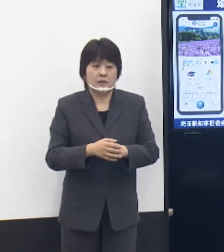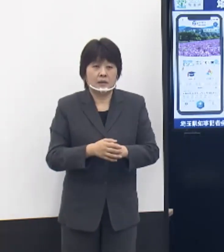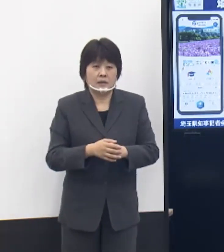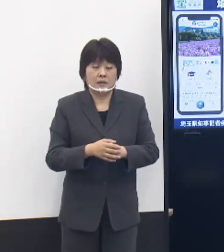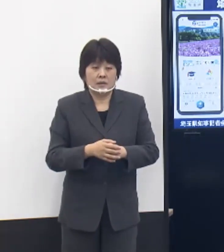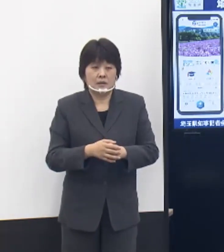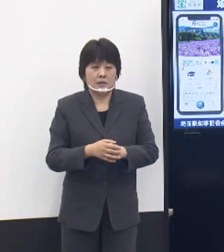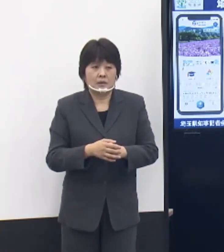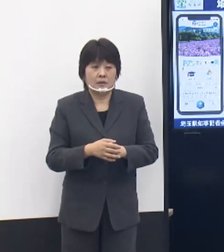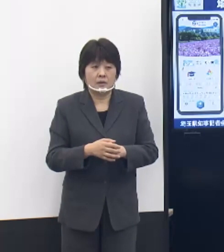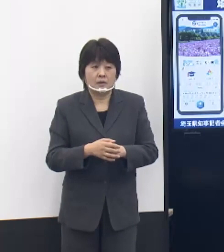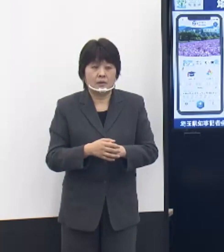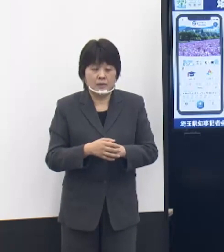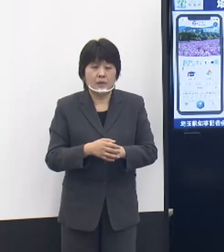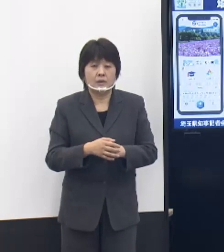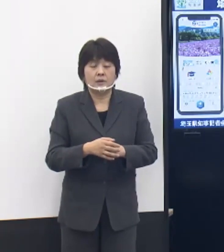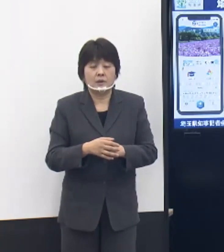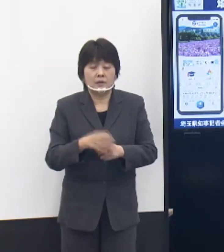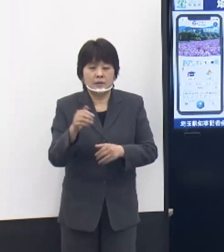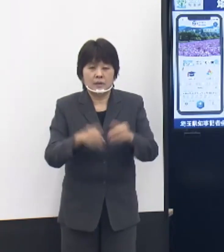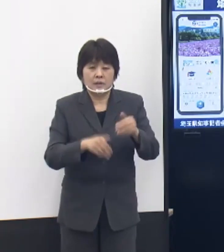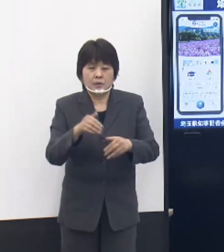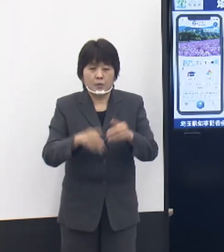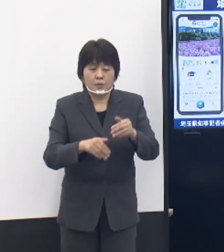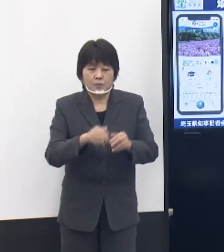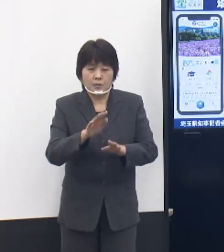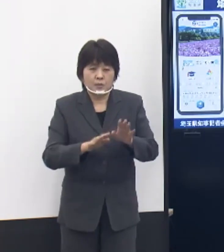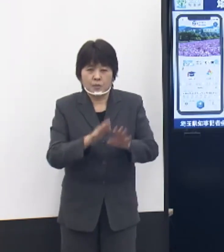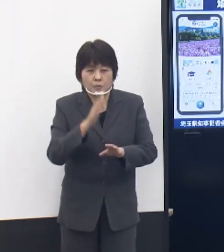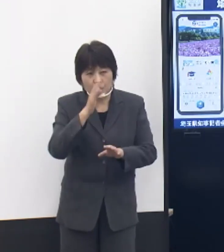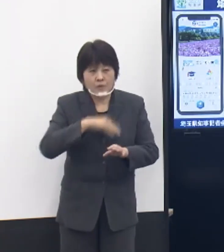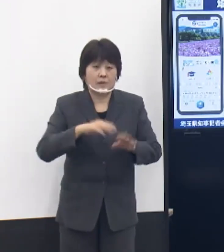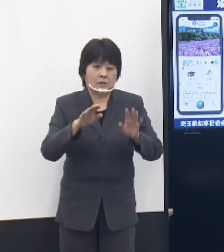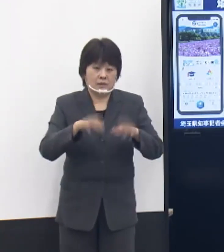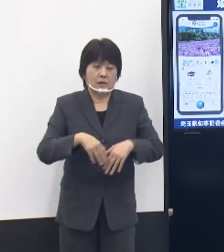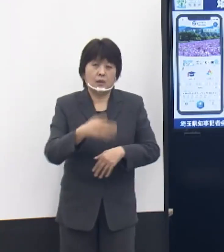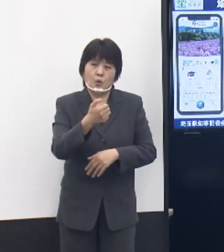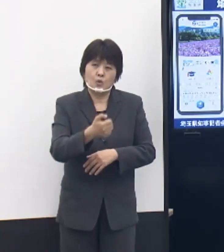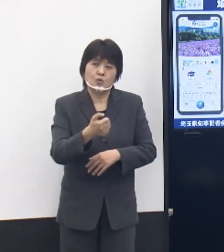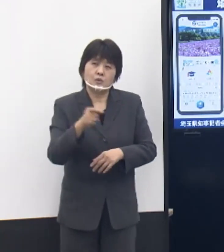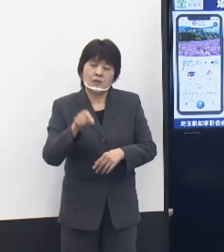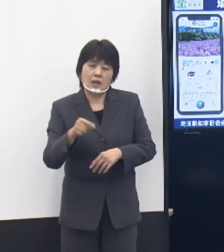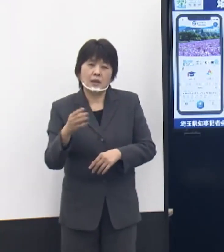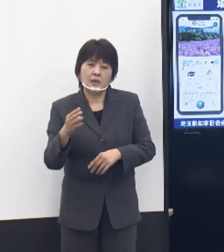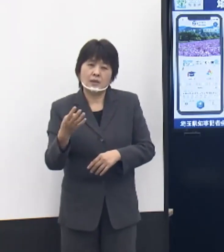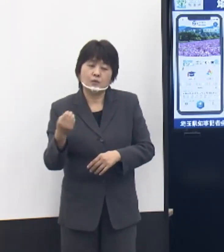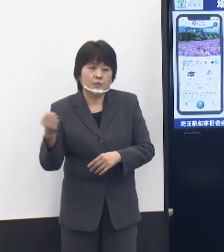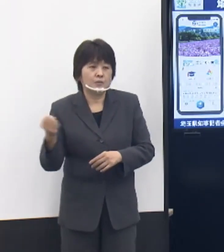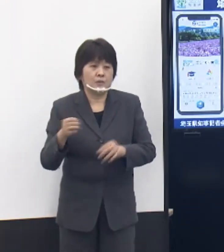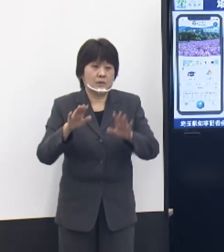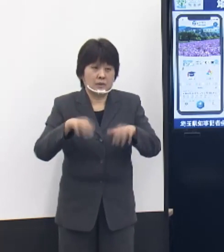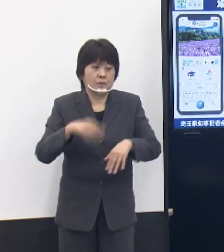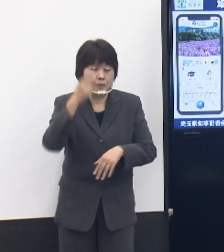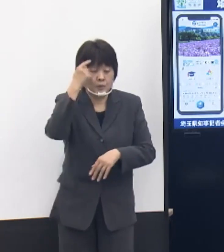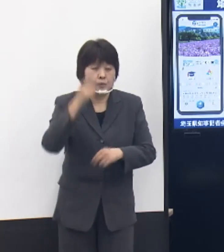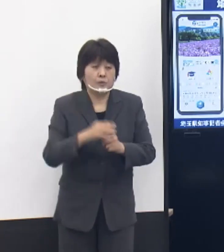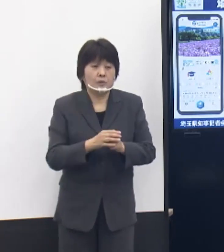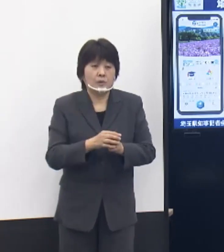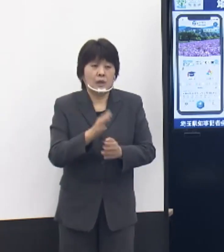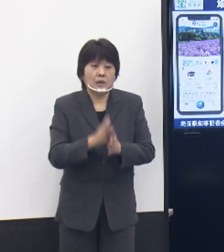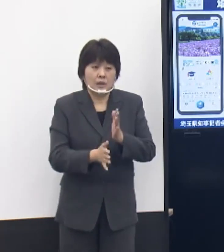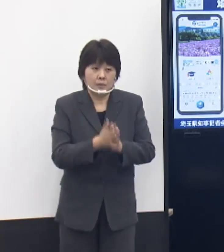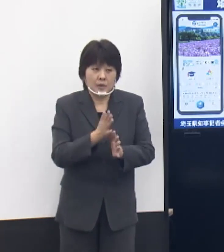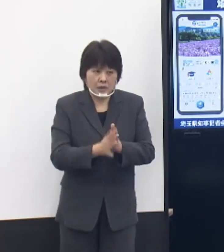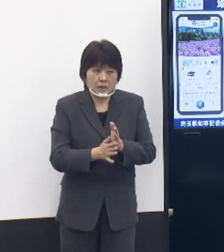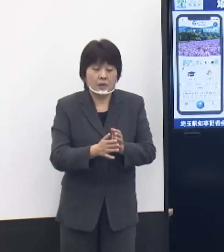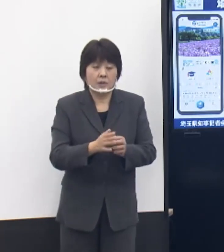好転、荒れ点の天気が悪かったせいもあって過去最低の 51.44% という投票率だったんですけれども、改めまして